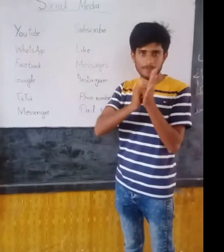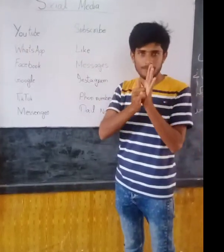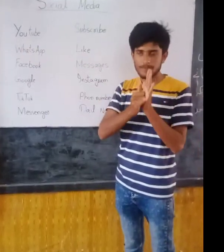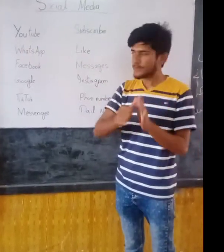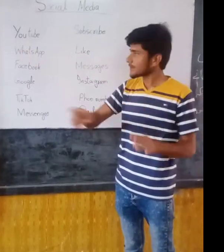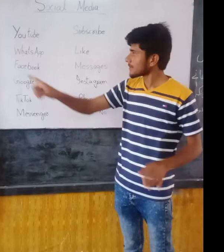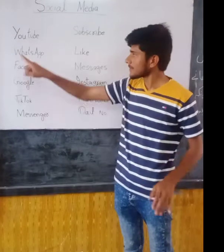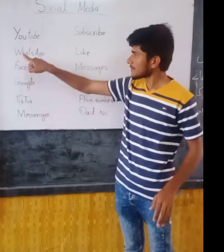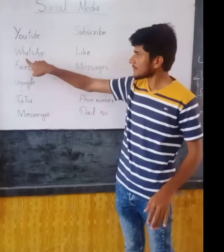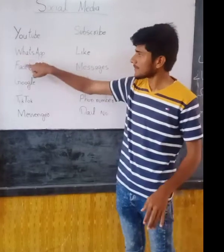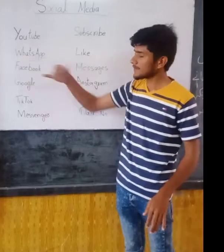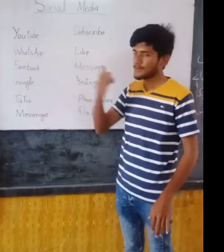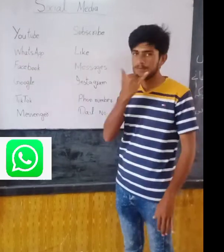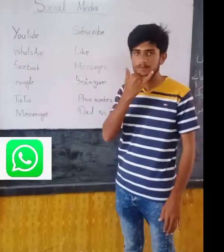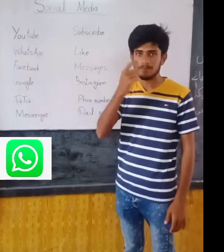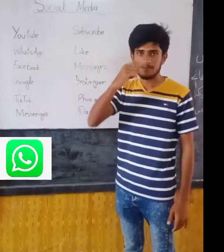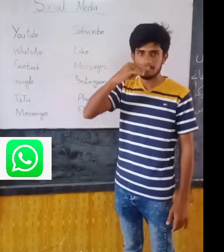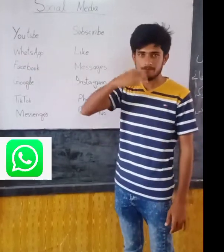यूट्यूब व्हाट्सएप